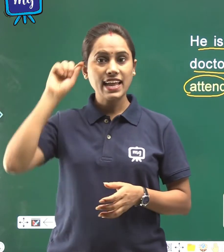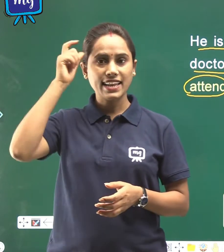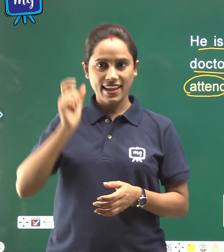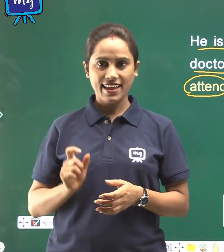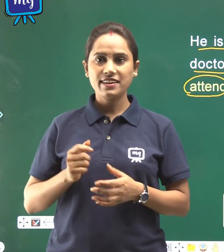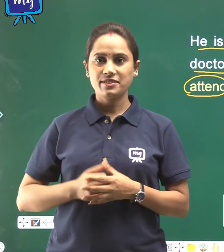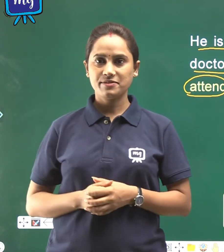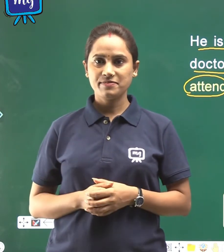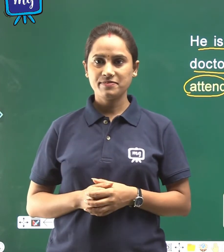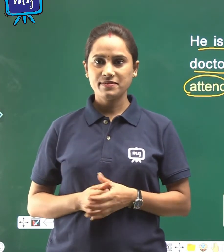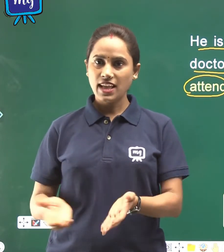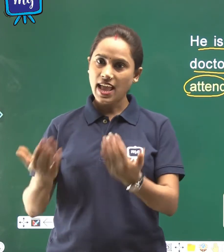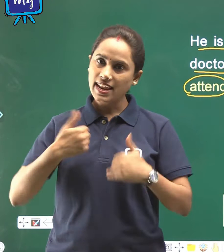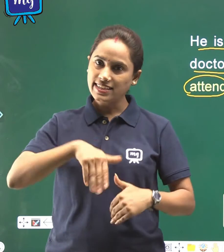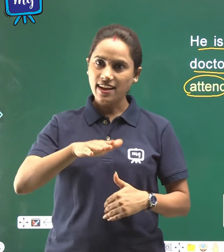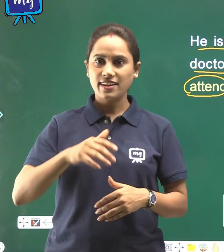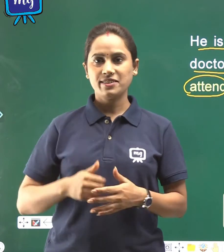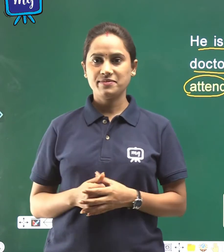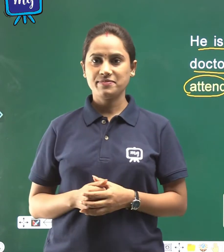take, ले जाना,